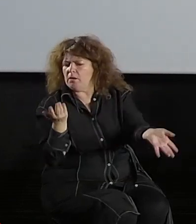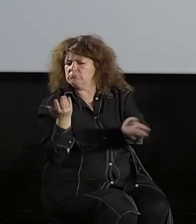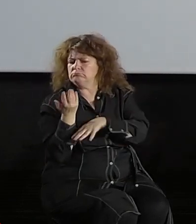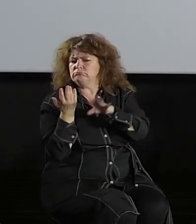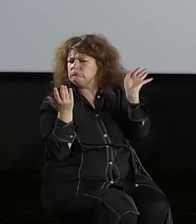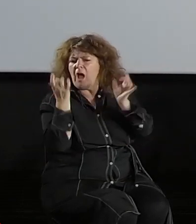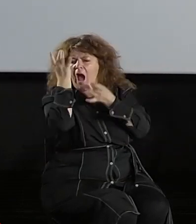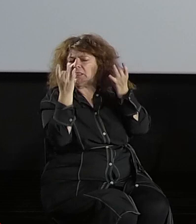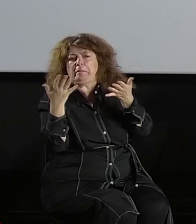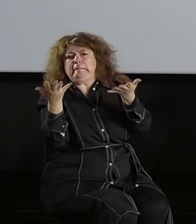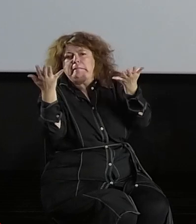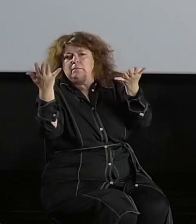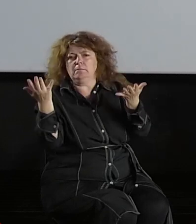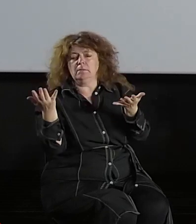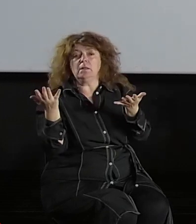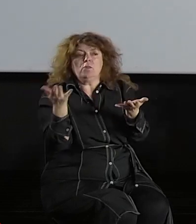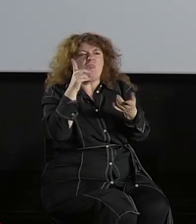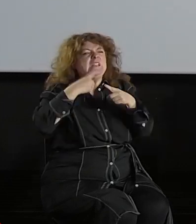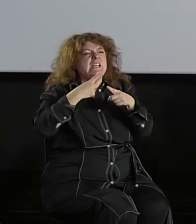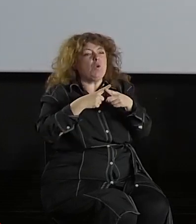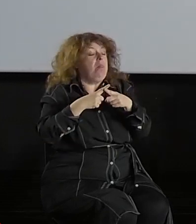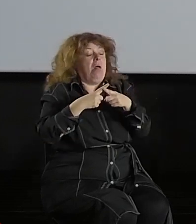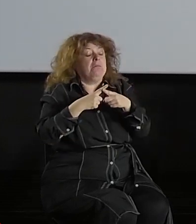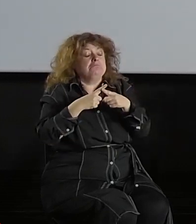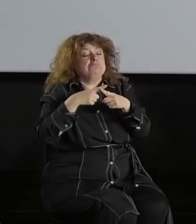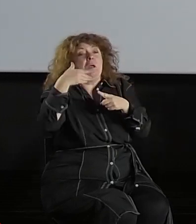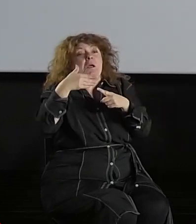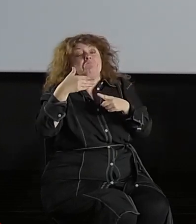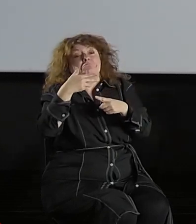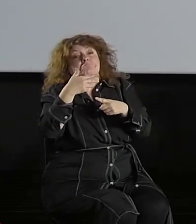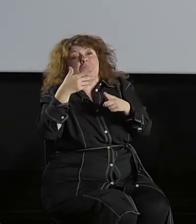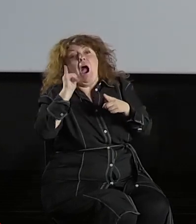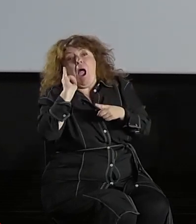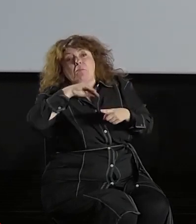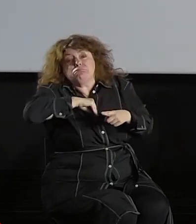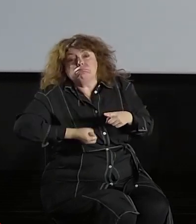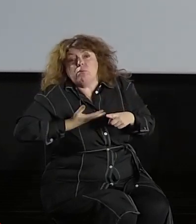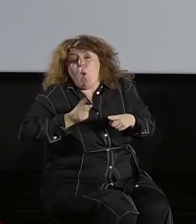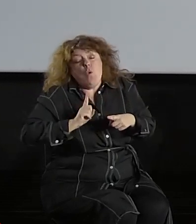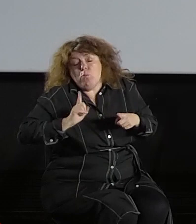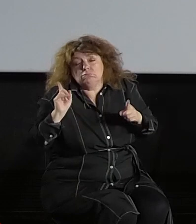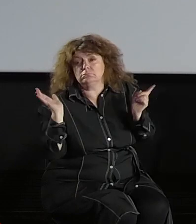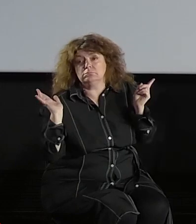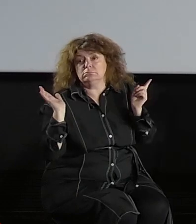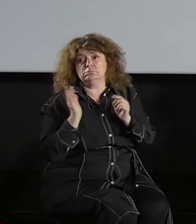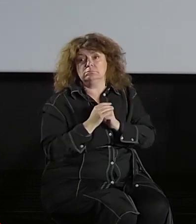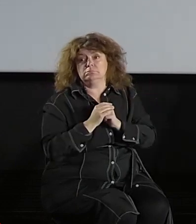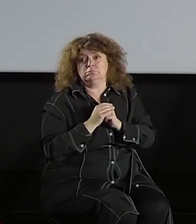actividad entonces Bueno pues la sexualidad A lo mejor llega o no llega o bueno o no O es una persona